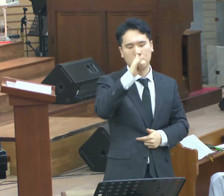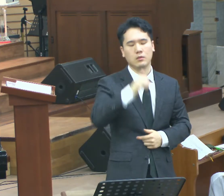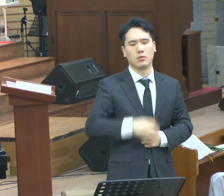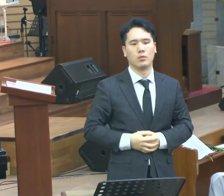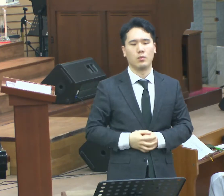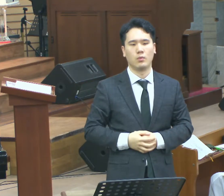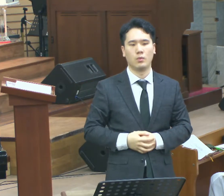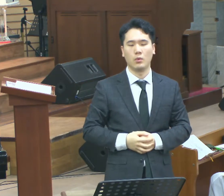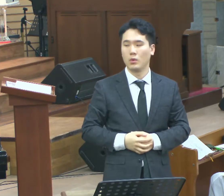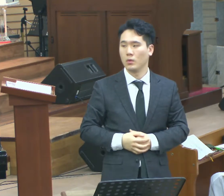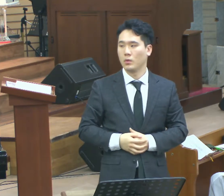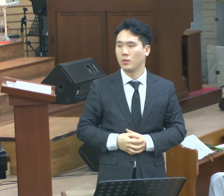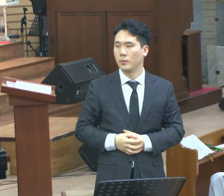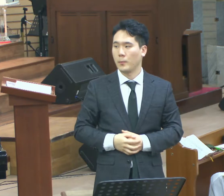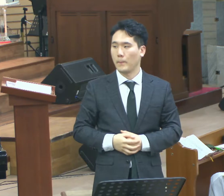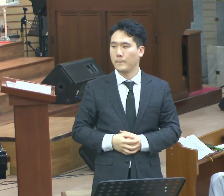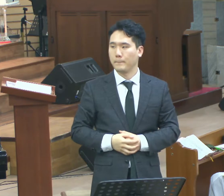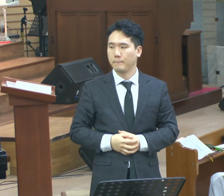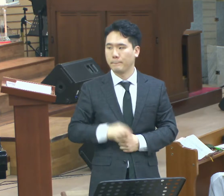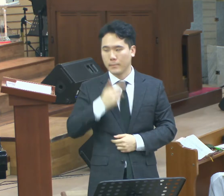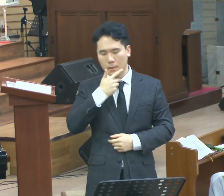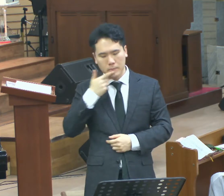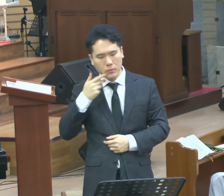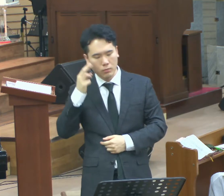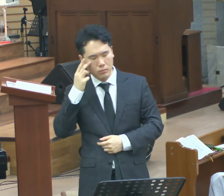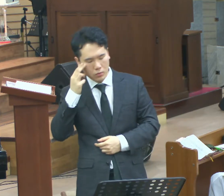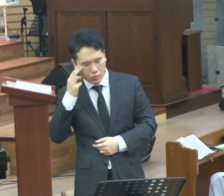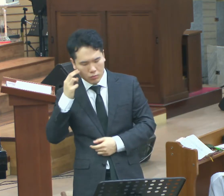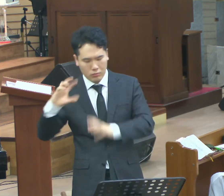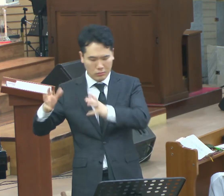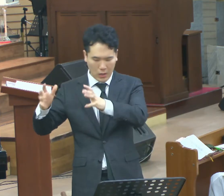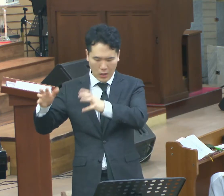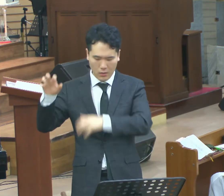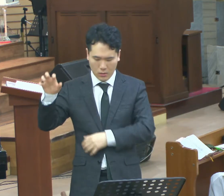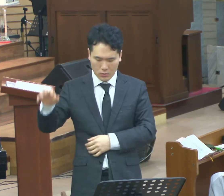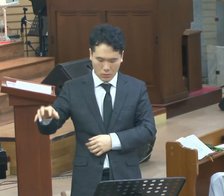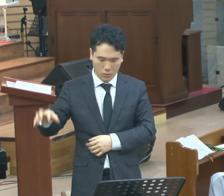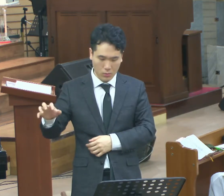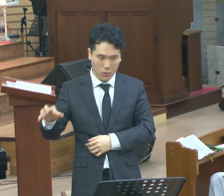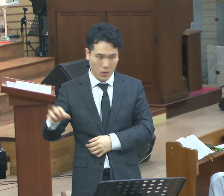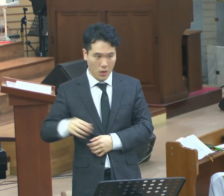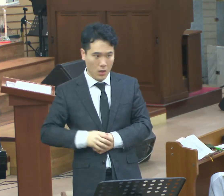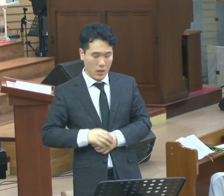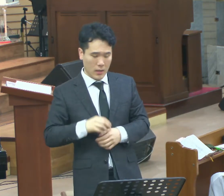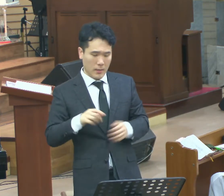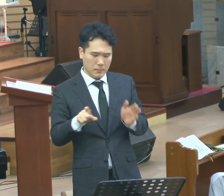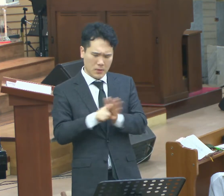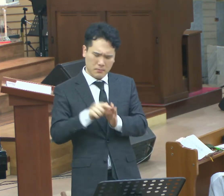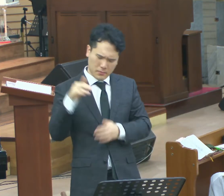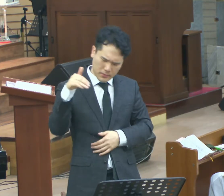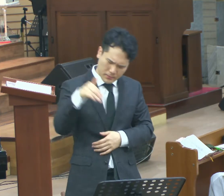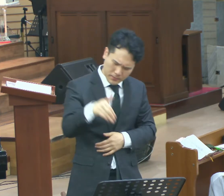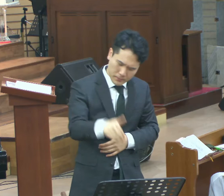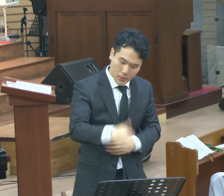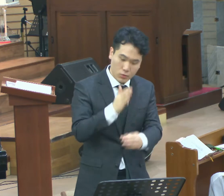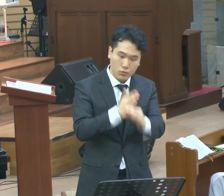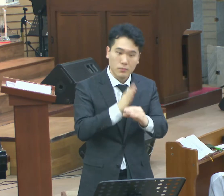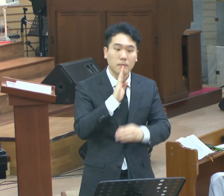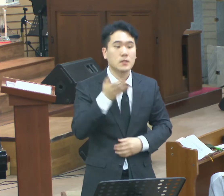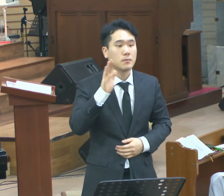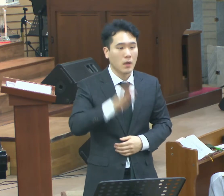교회가 쇠락해져가는 선진국에서도요, 불일듯 일어나는 교회들이 있어요. 평균이